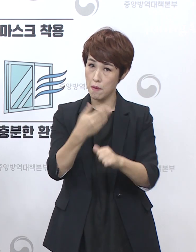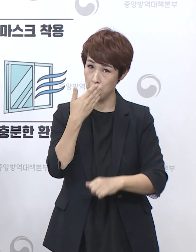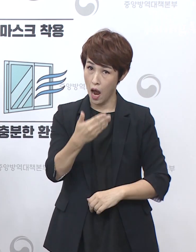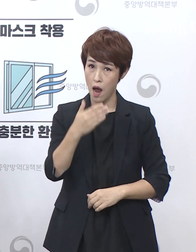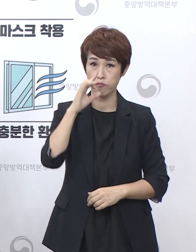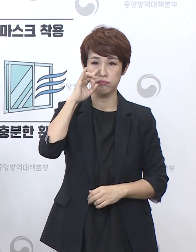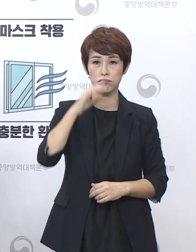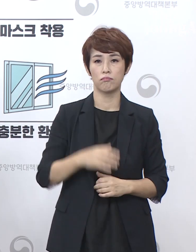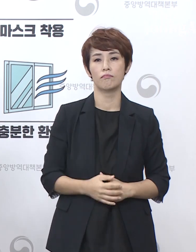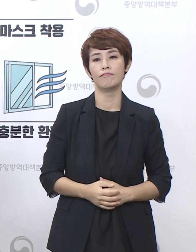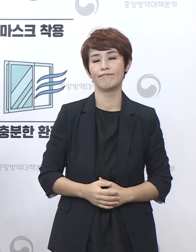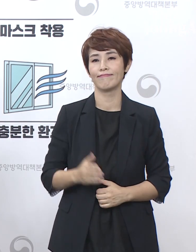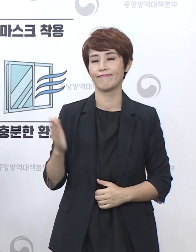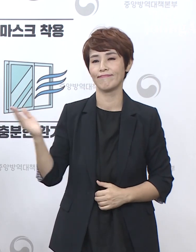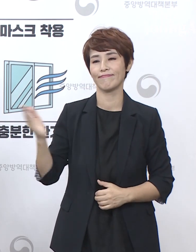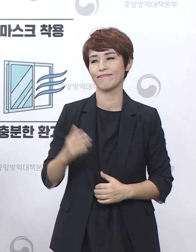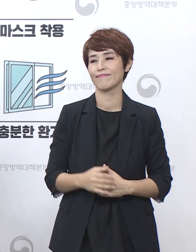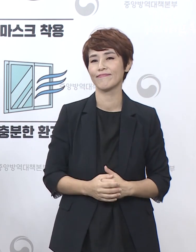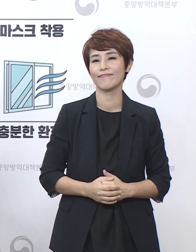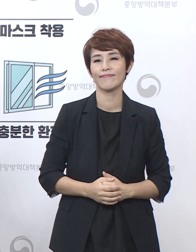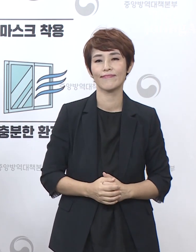네, 현재